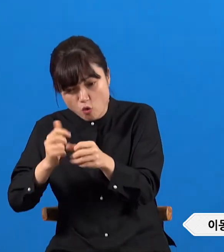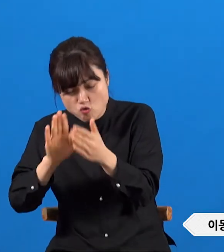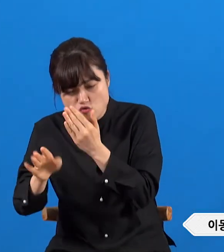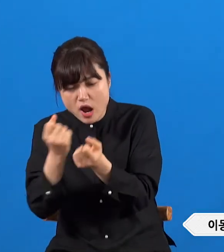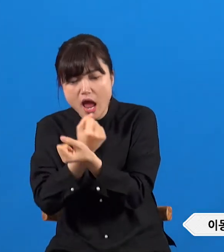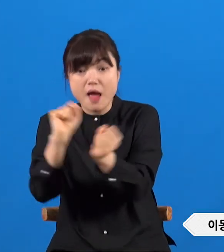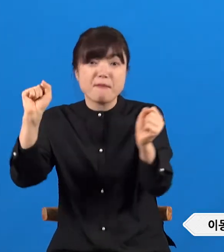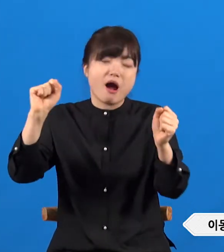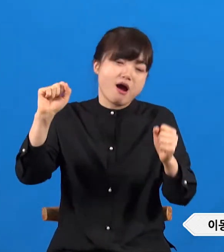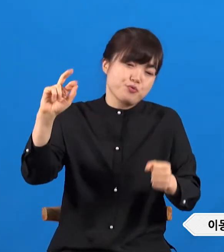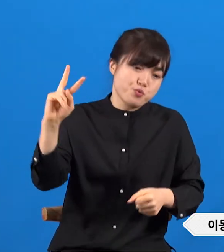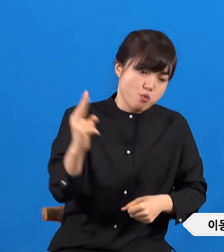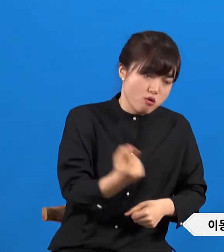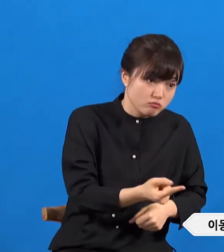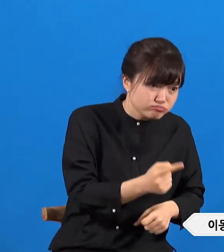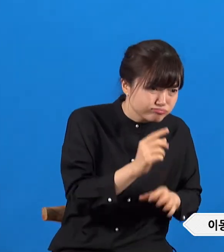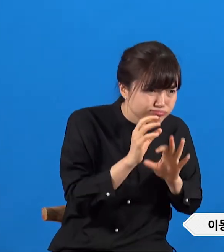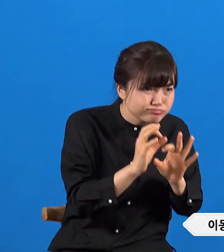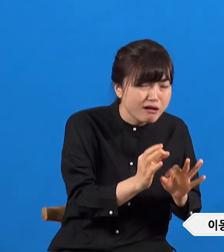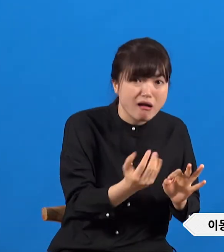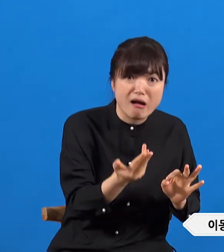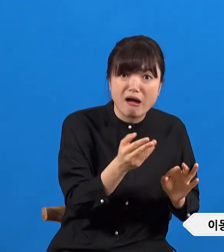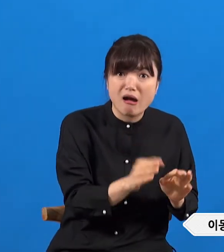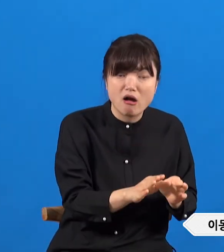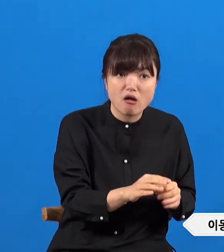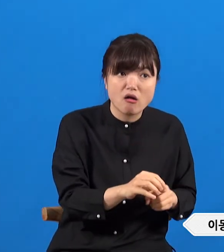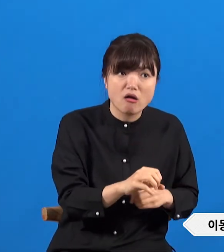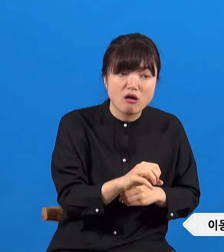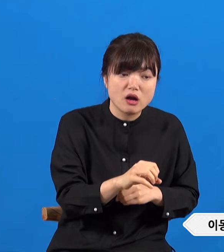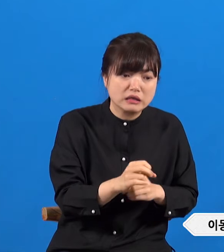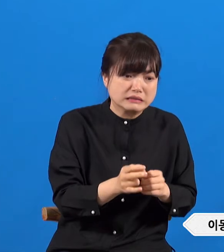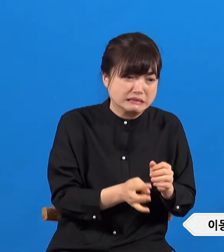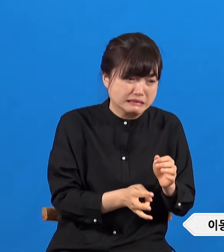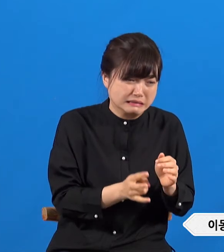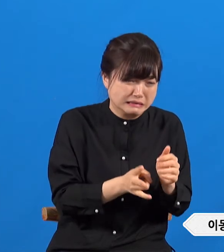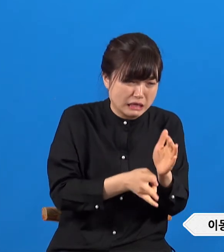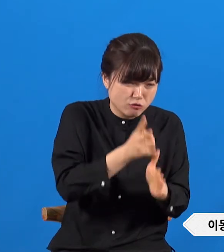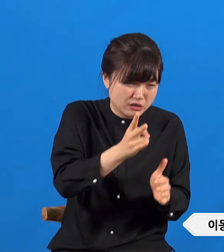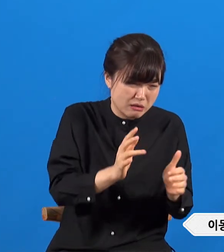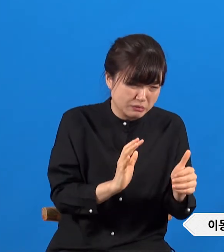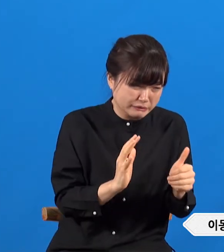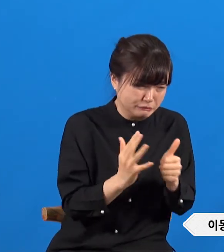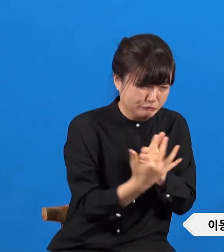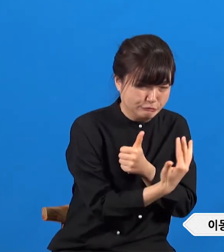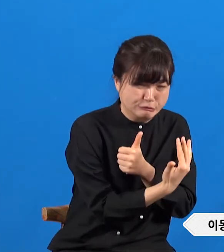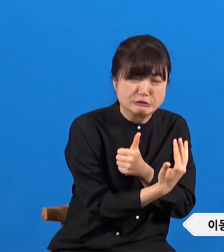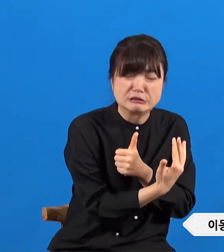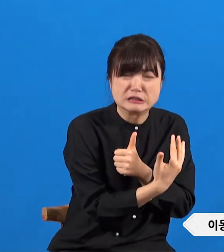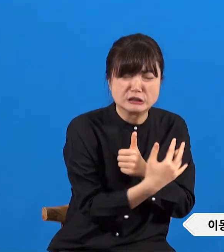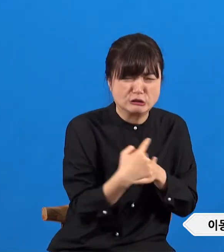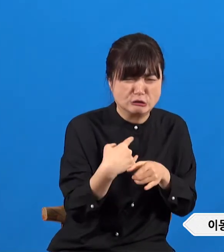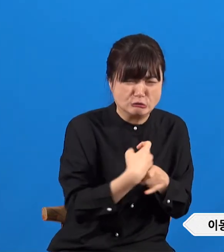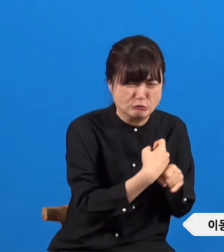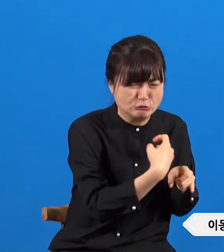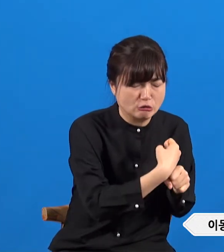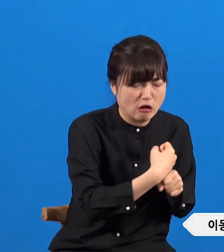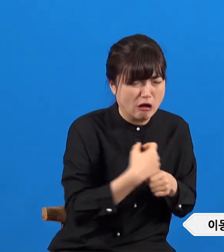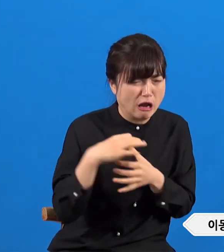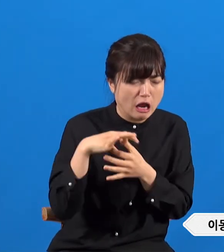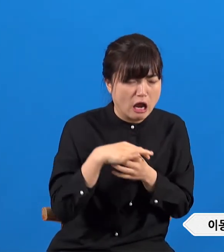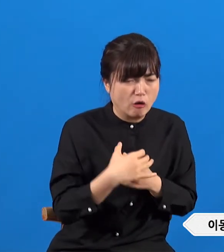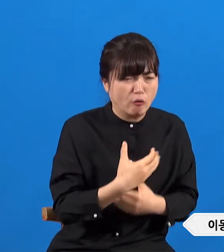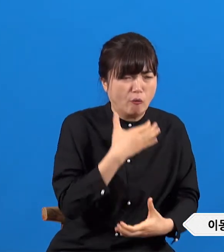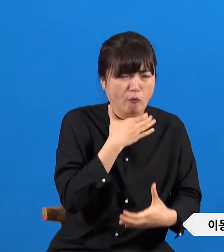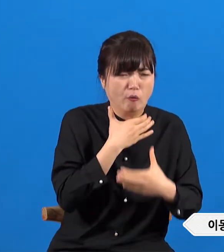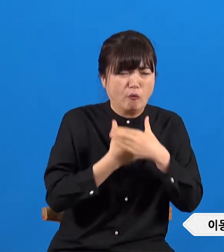꿈을 안고 옛날 땅으로 돌아왔지만은 그는 그 땅을 에워싸고 있던 그 적들에 의해서 마음속에 짓누르는